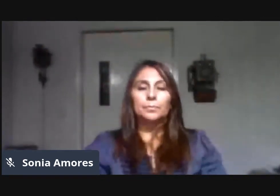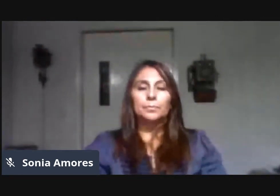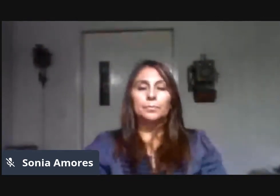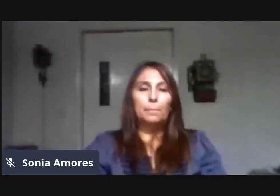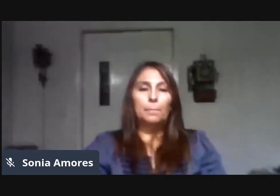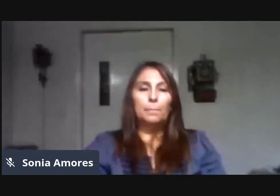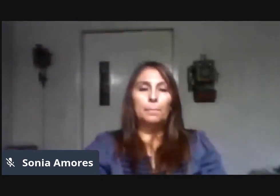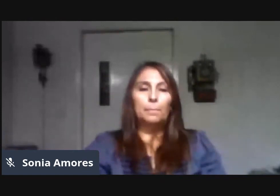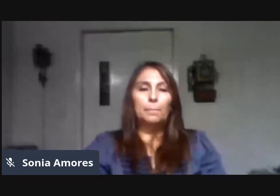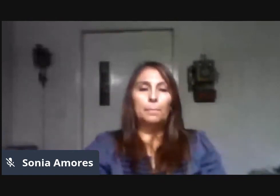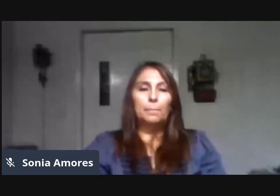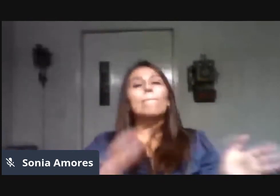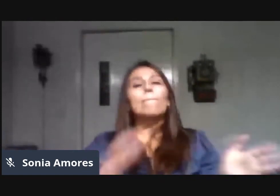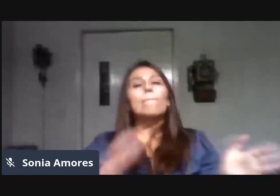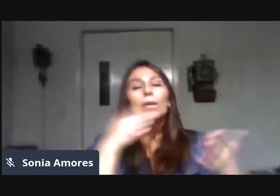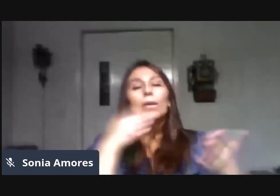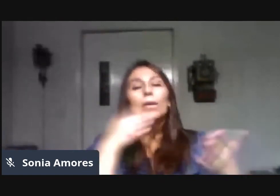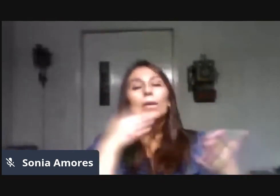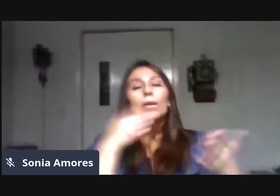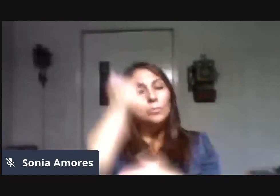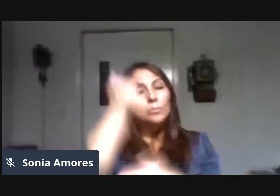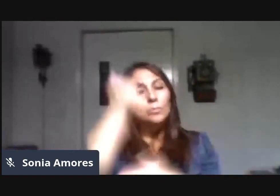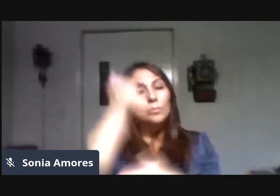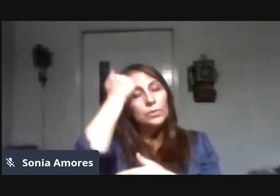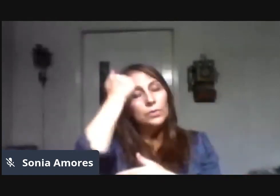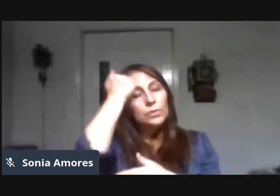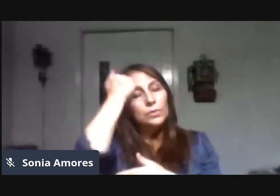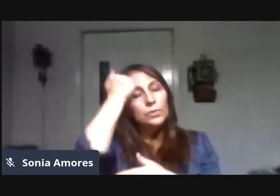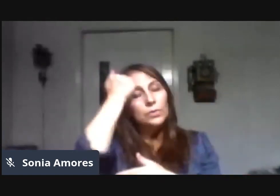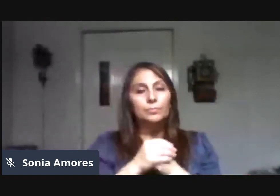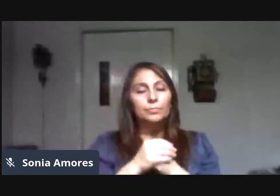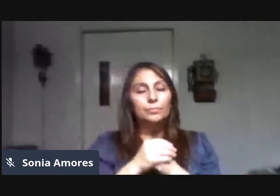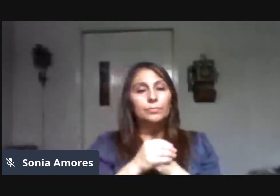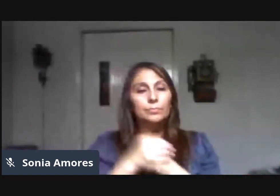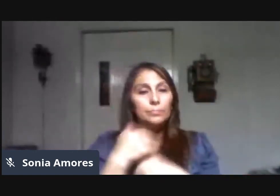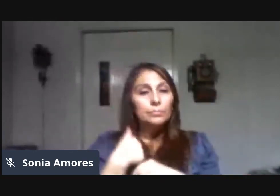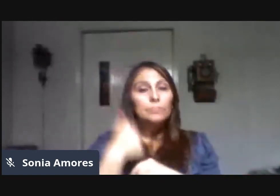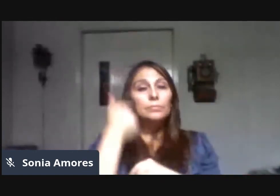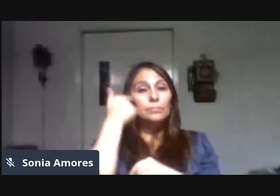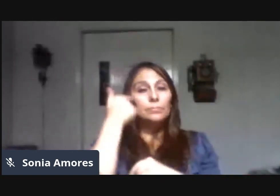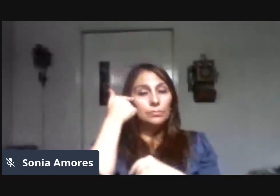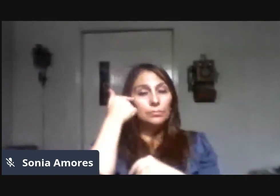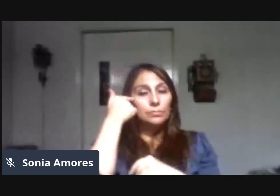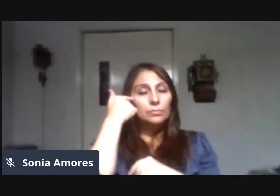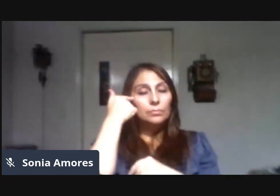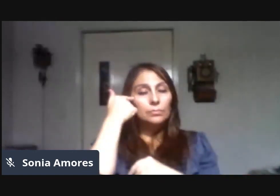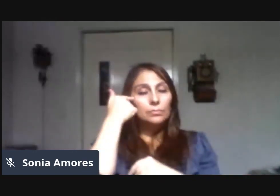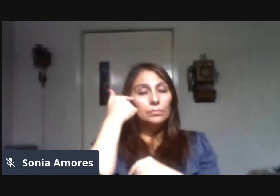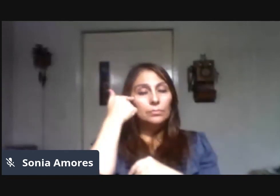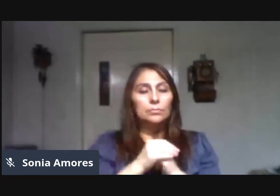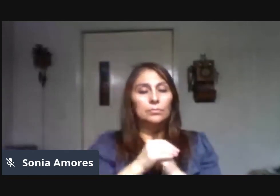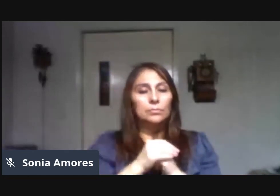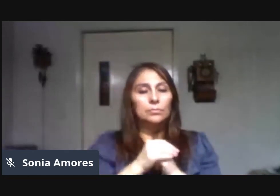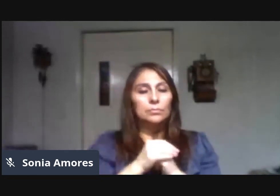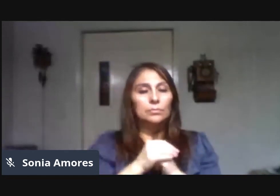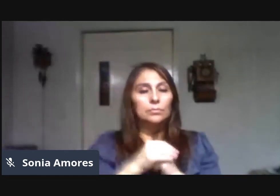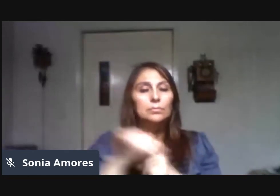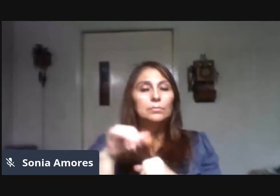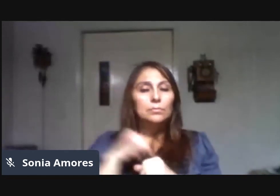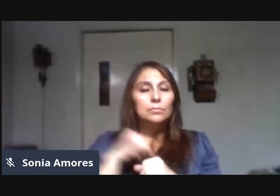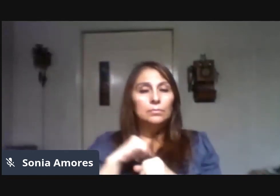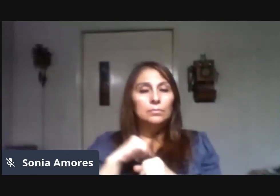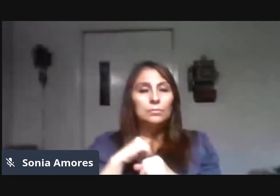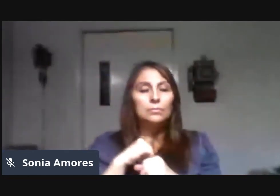Muchas gracias, profesor Andrés. Sí, considero que tiene una justificación las